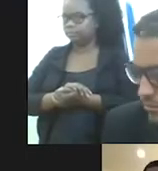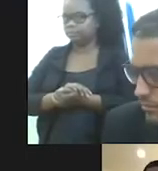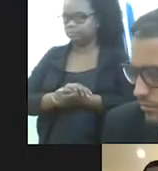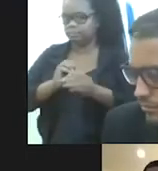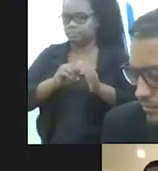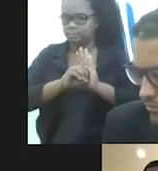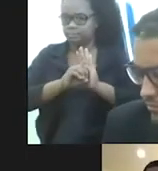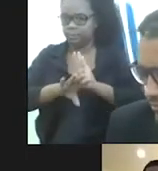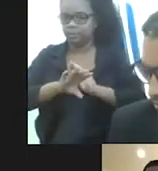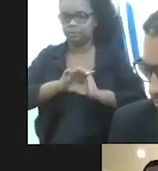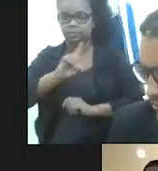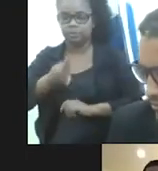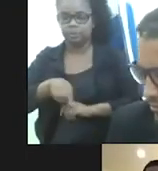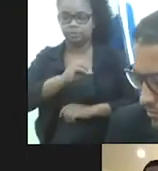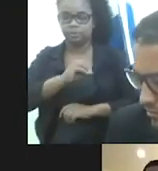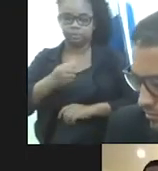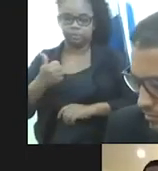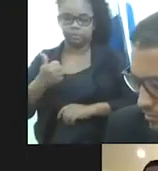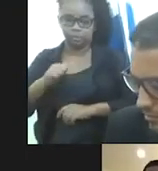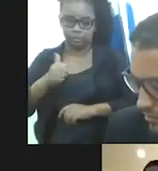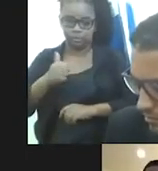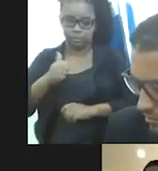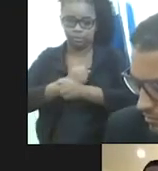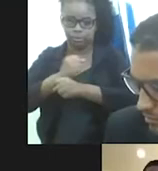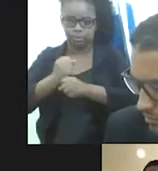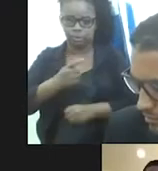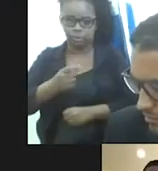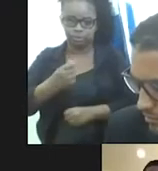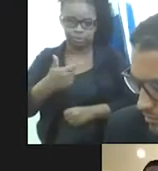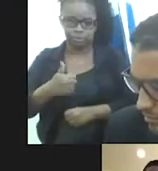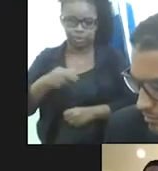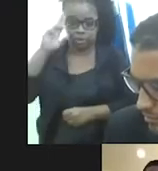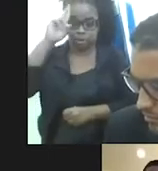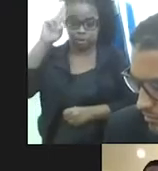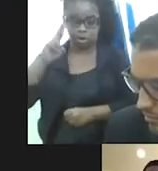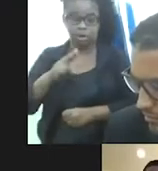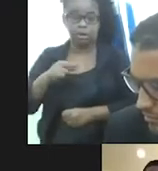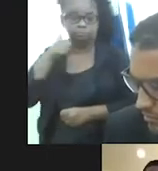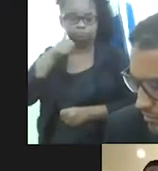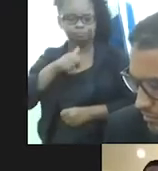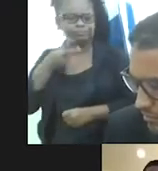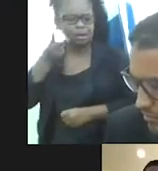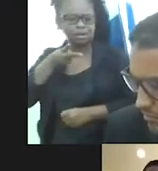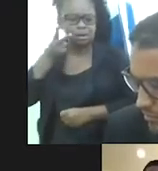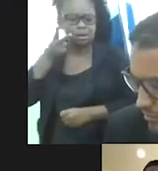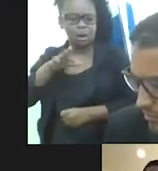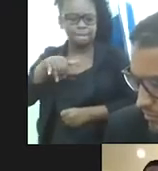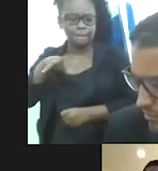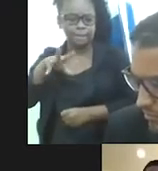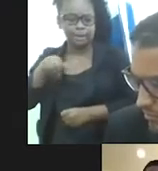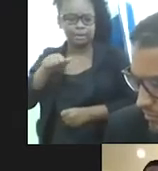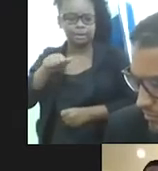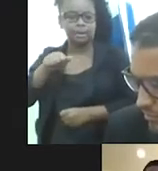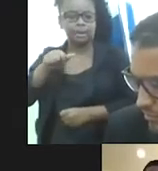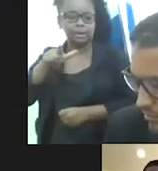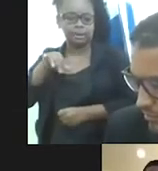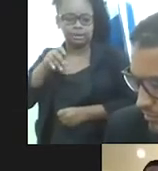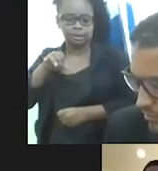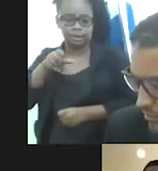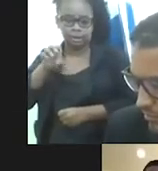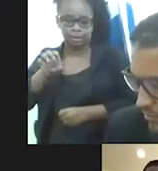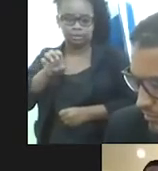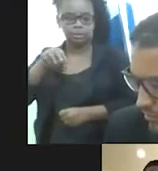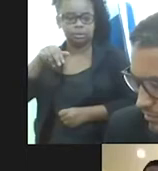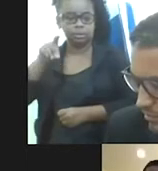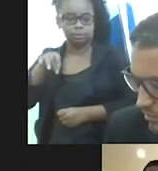Indicação 1011-2021, excelentíssima senhora vereadora Maria Landeleide de Assis Duarte,